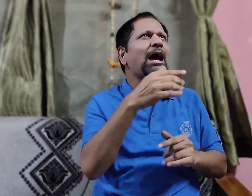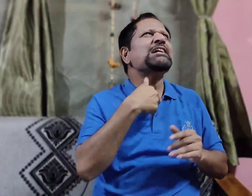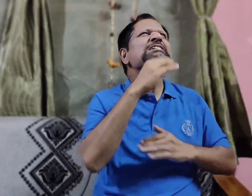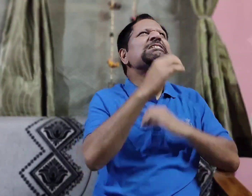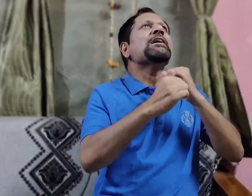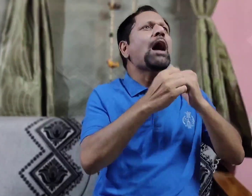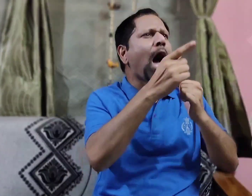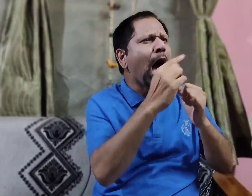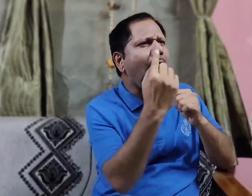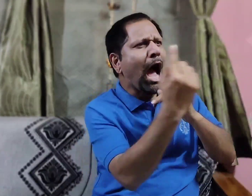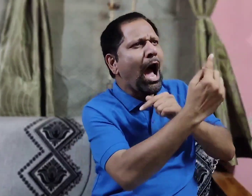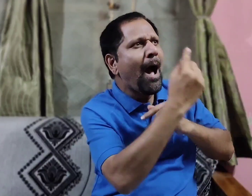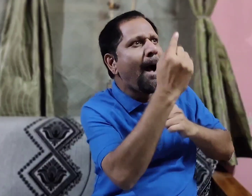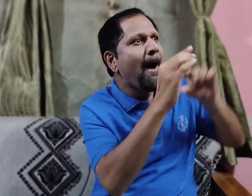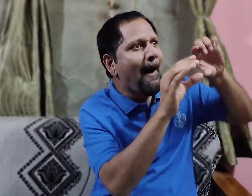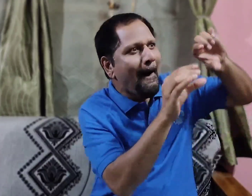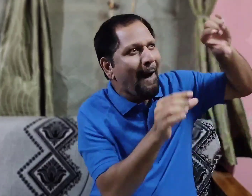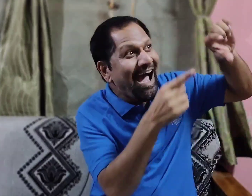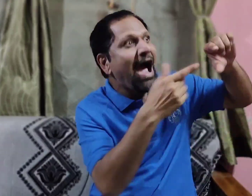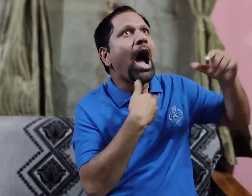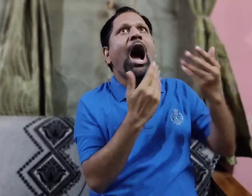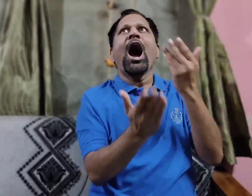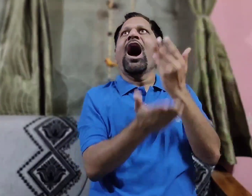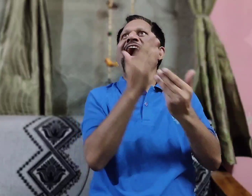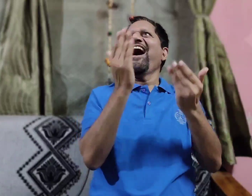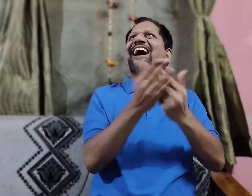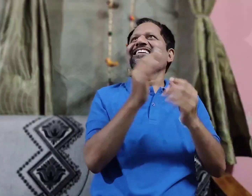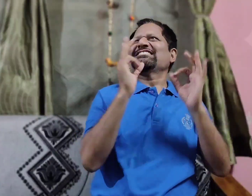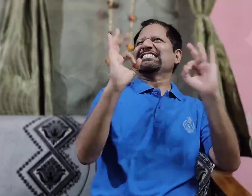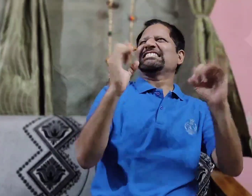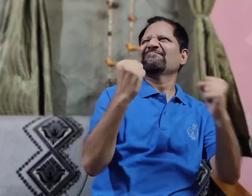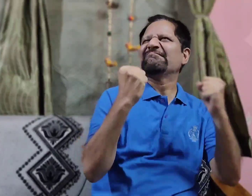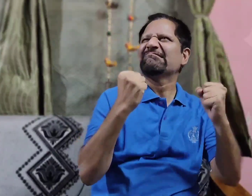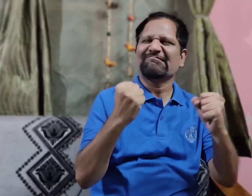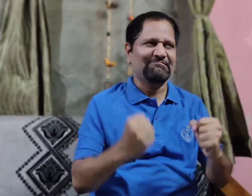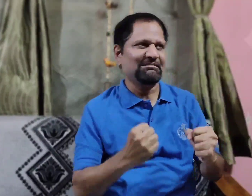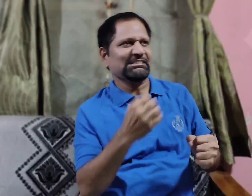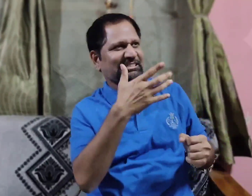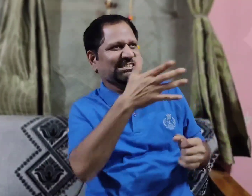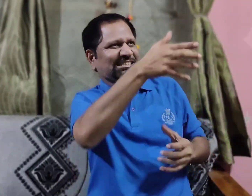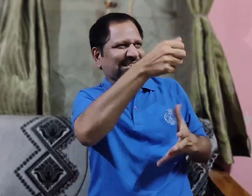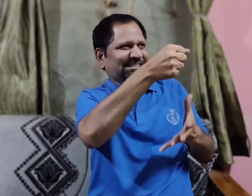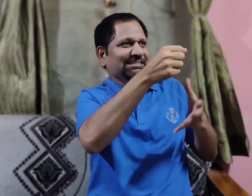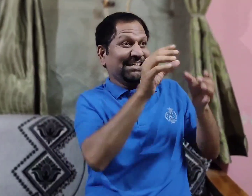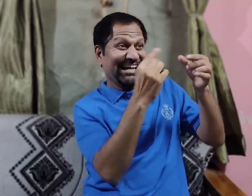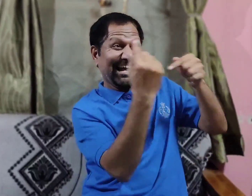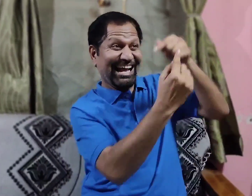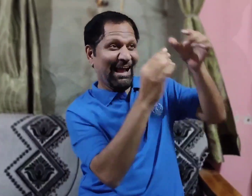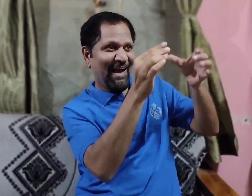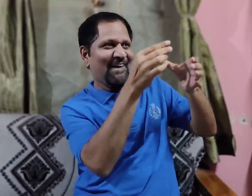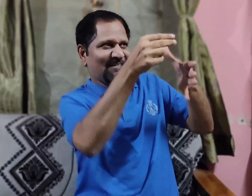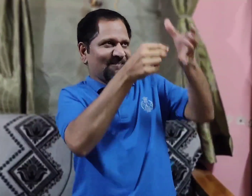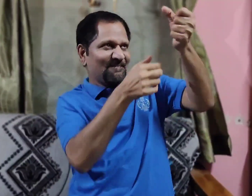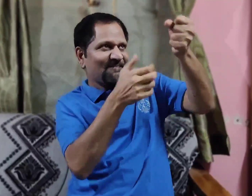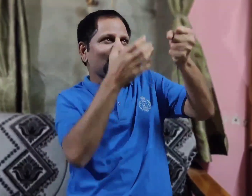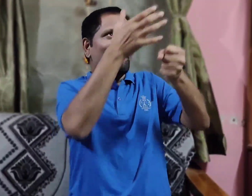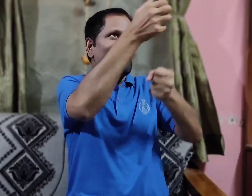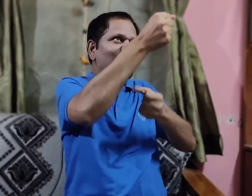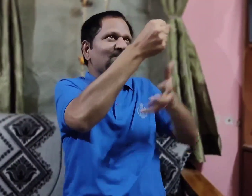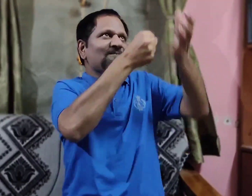ऊंचे पेड़ पर चढ़ने के लिए उसने देखा कि यहाँ तो बहुत आसान तरीका है। यहाँ पे एक बहुत बड़ी लता है जो पेड़ों से टिकी हुई है और उसका तना